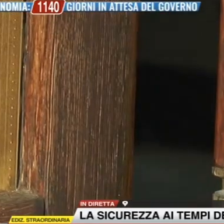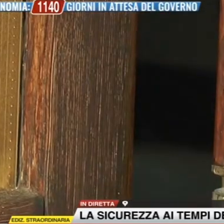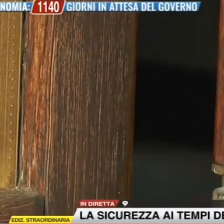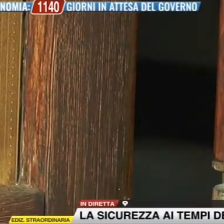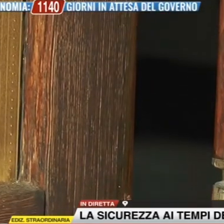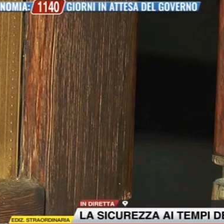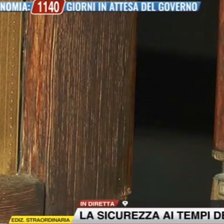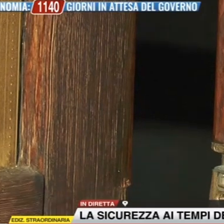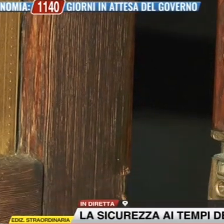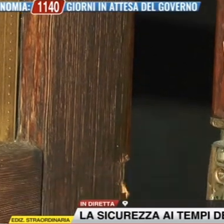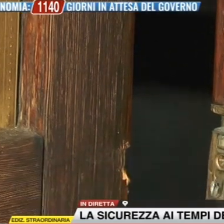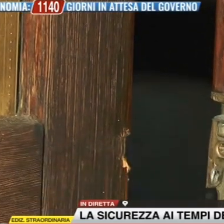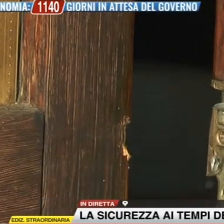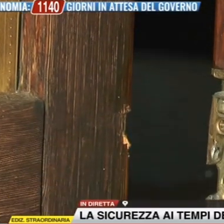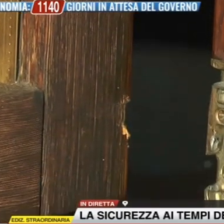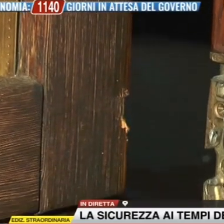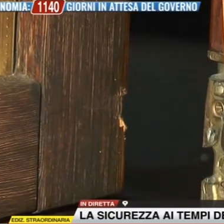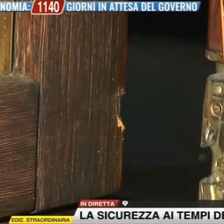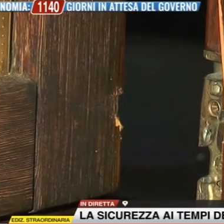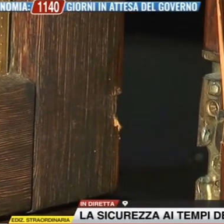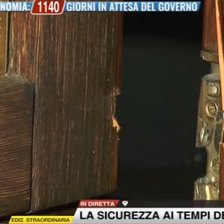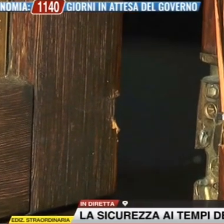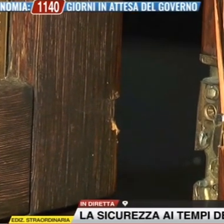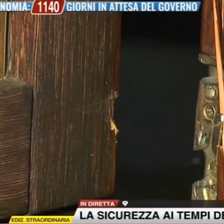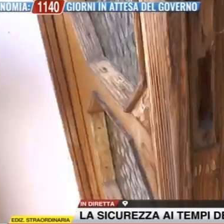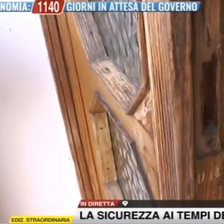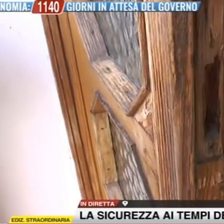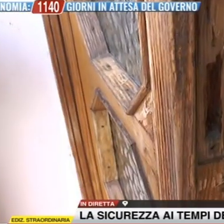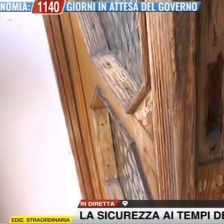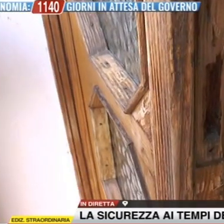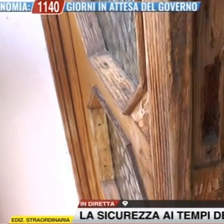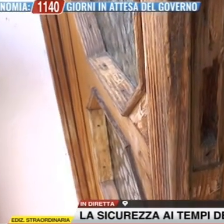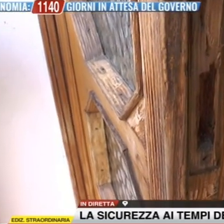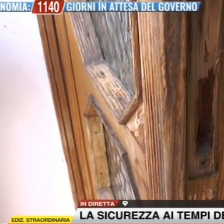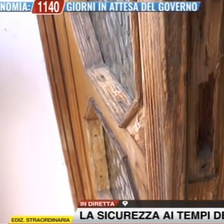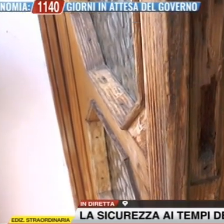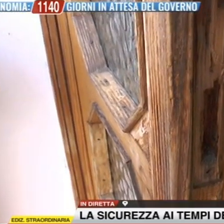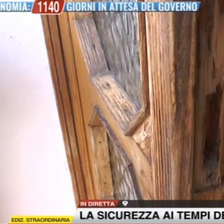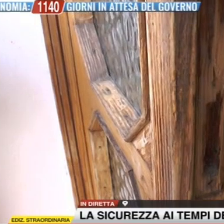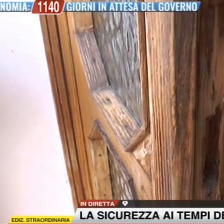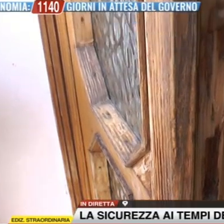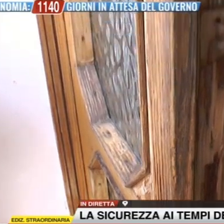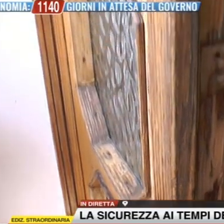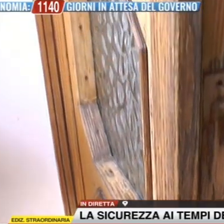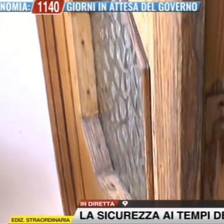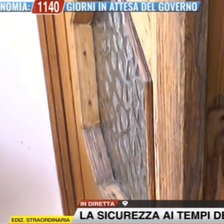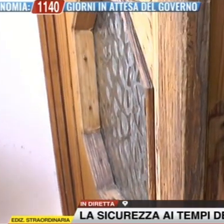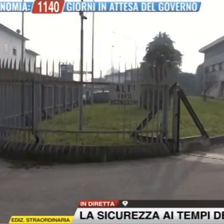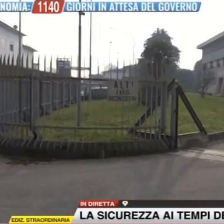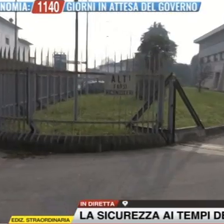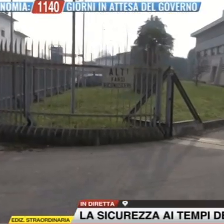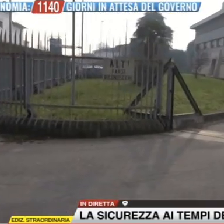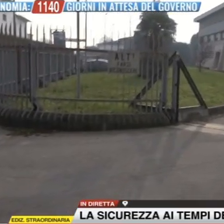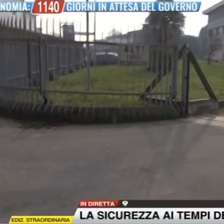attiva. Questo al fine di verificare quello che talvolta avviene, che il malfattore, semplicemente utilizzando una carta telefonica o